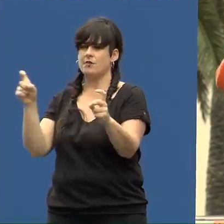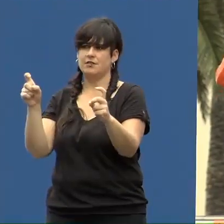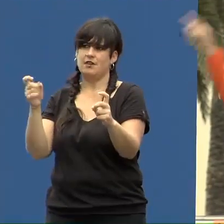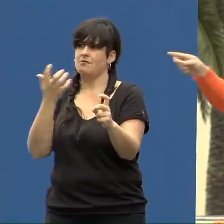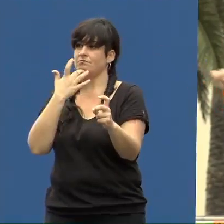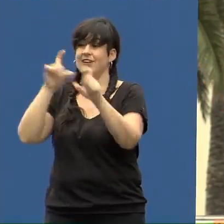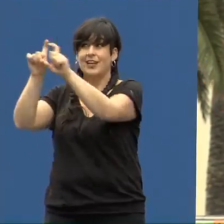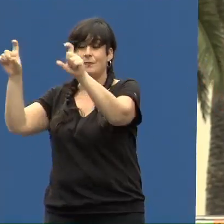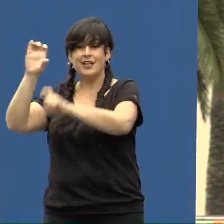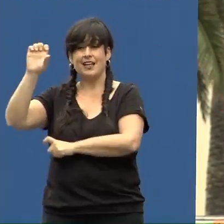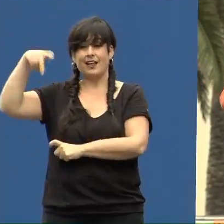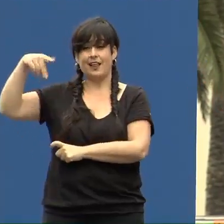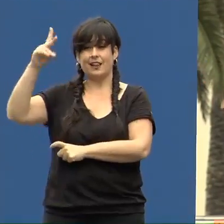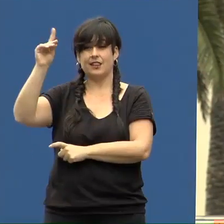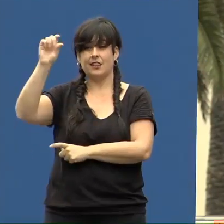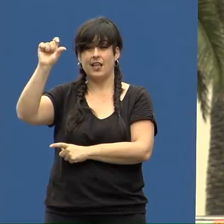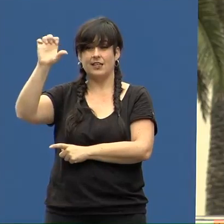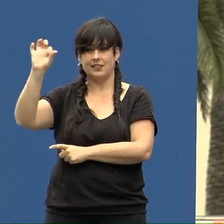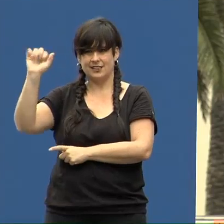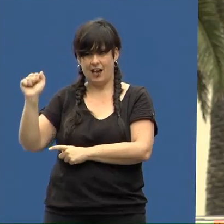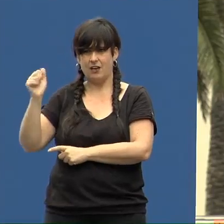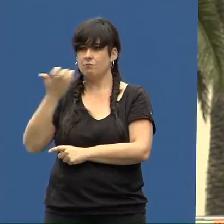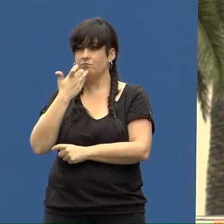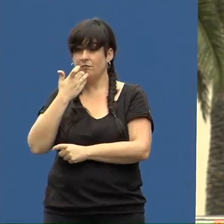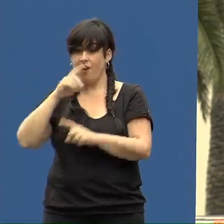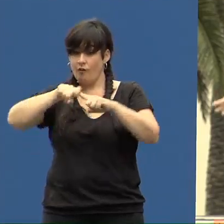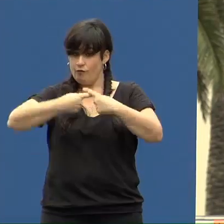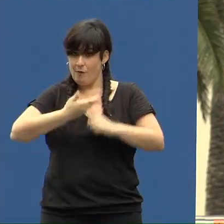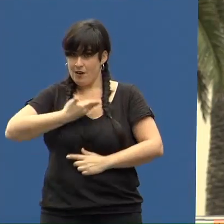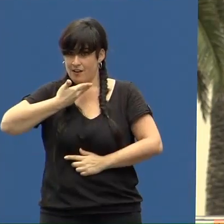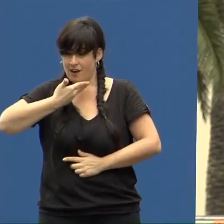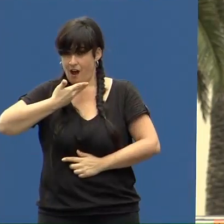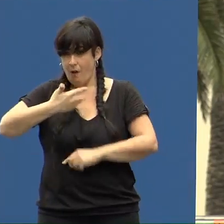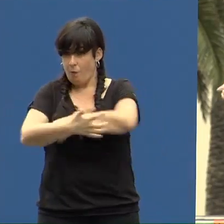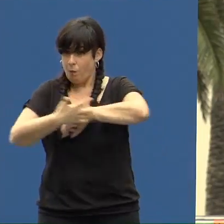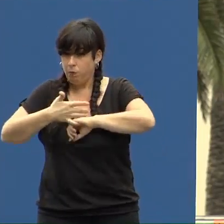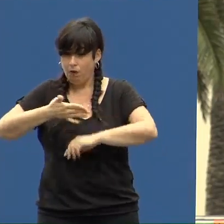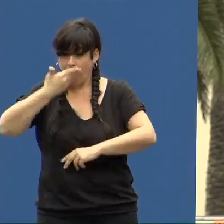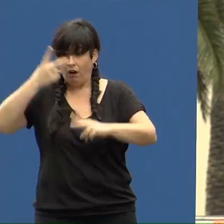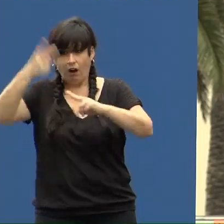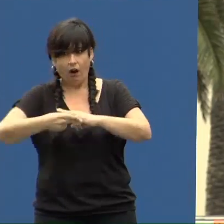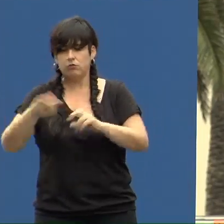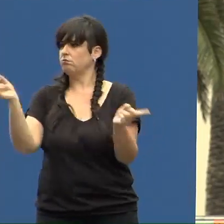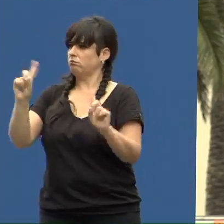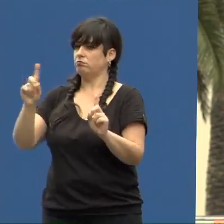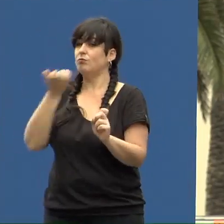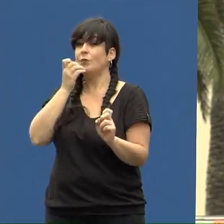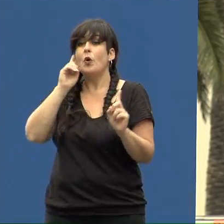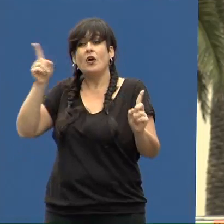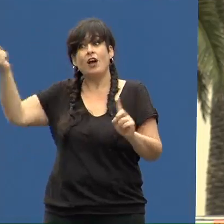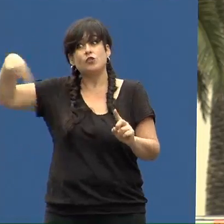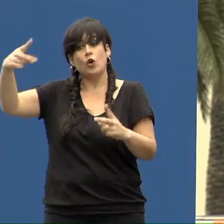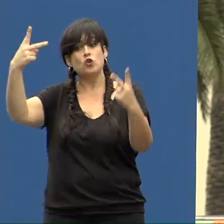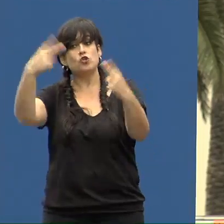vulnerable cuando tienen beneficios multimillonarios, que se acabó y que les pondremos sanciones. Pero mejor que eso, hemos empezado a trabajar